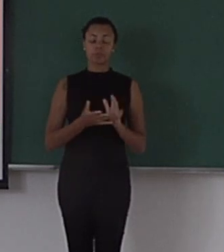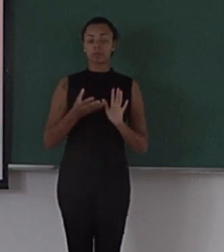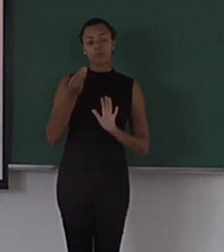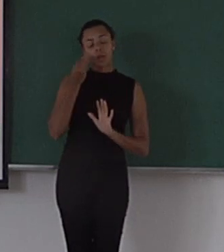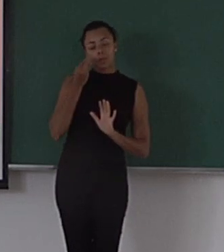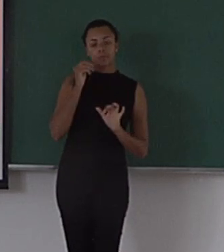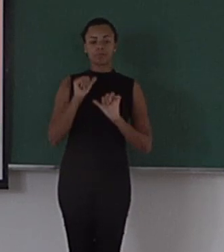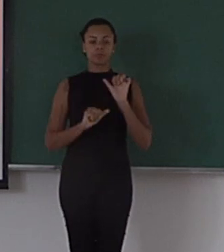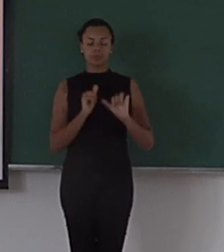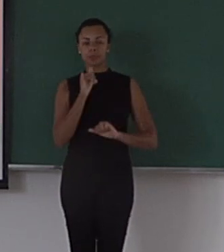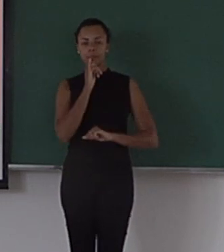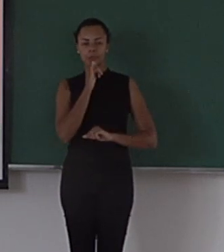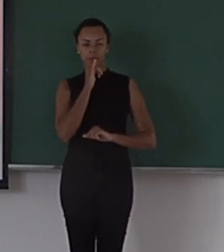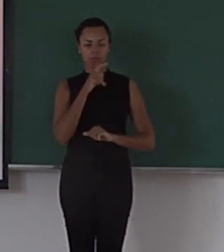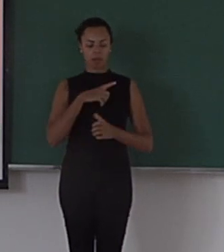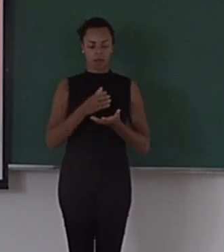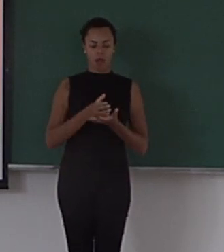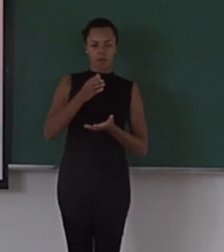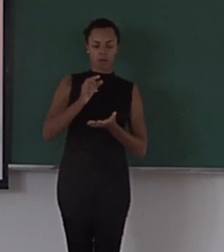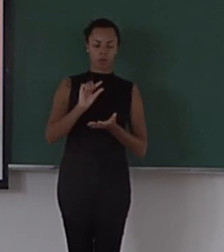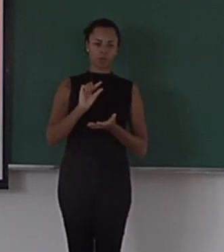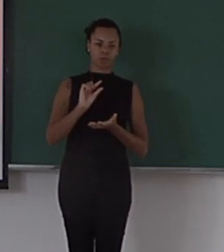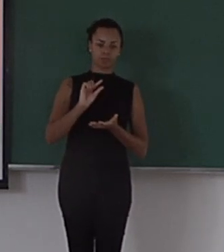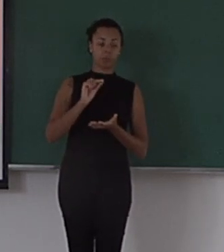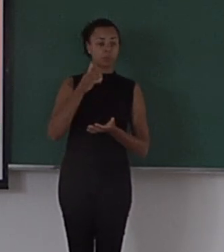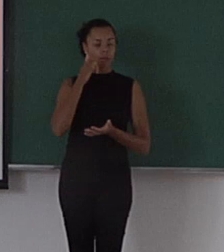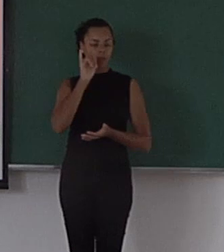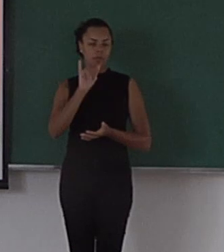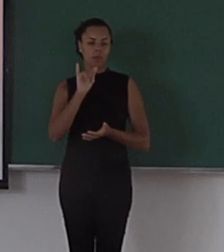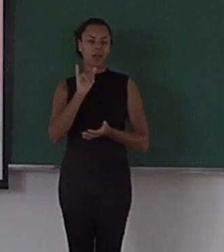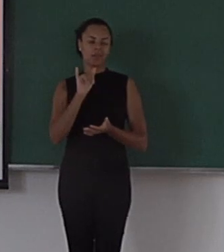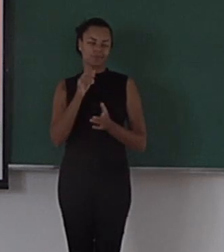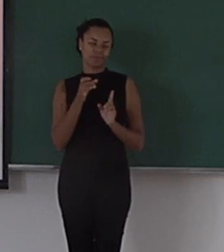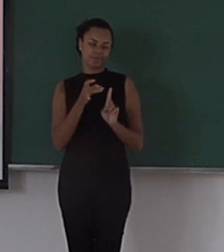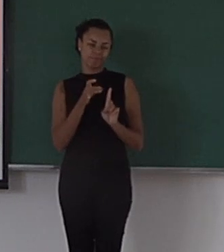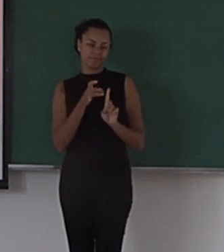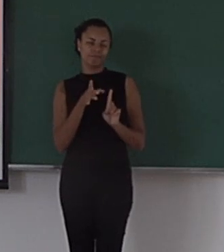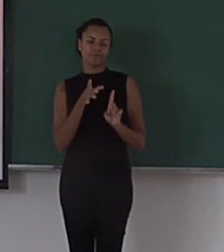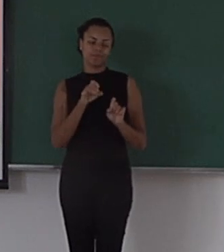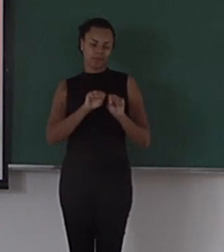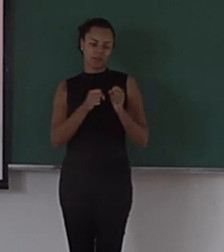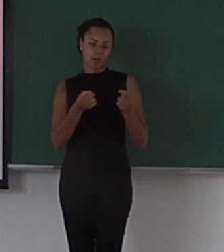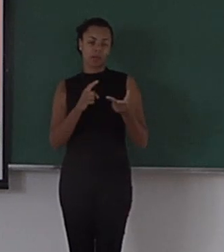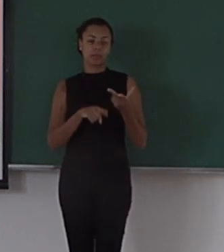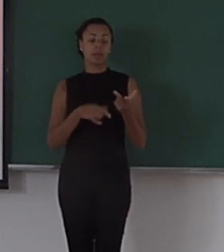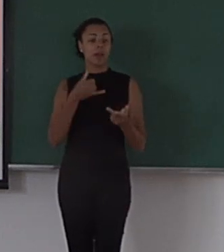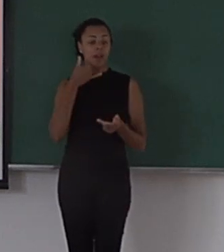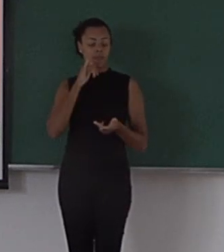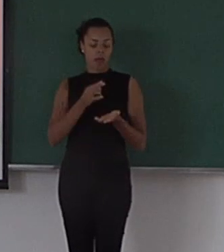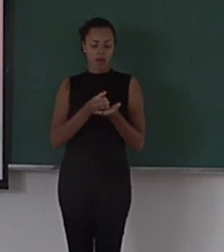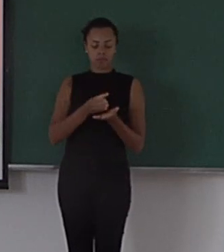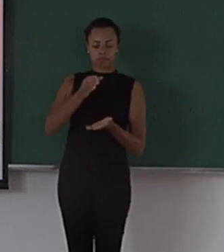mudanças, como o bico da garrafa, evitar que a garrafa seja de vidro para ela quebrar, evitar que o bico jogue a